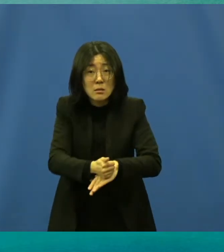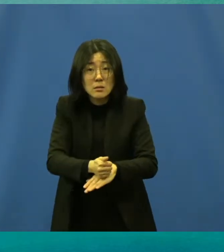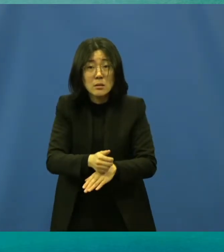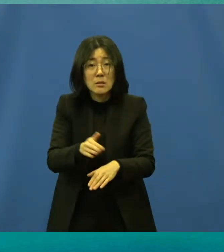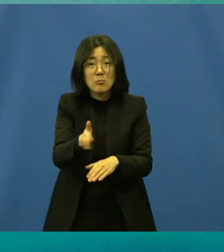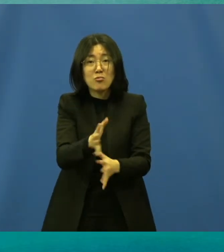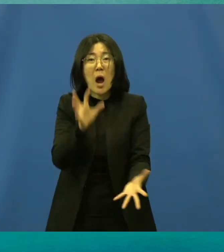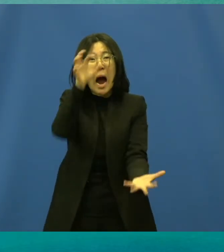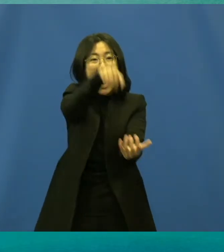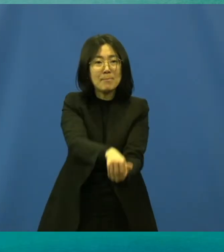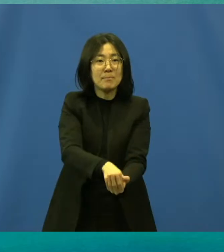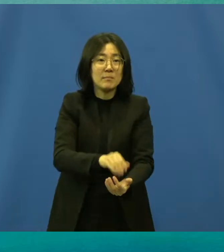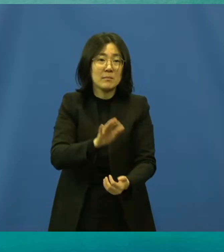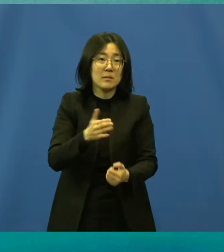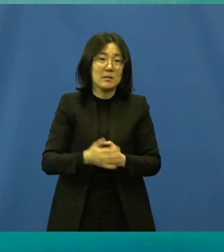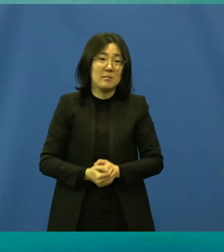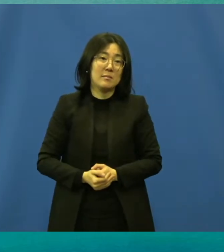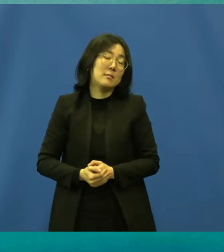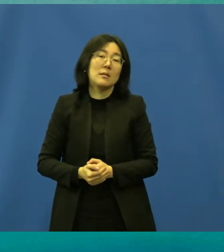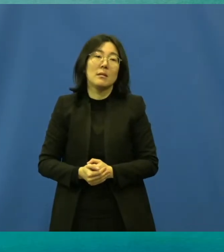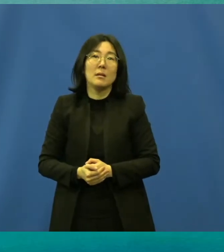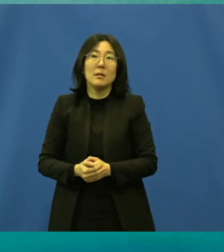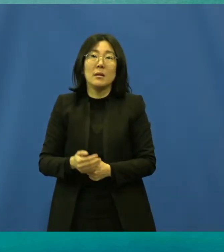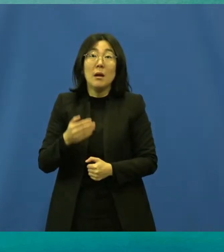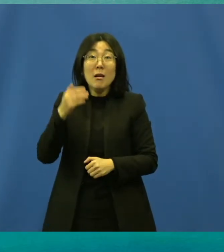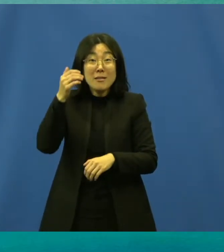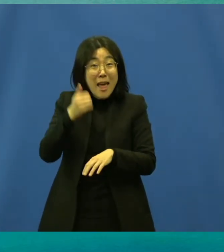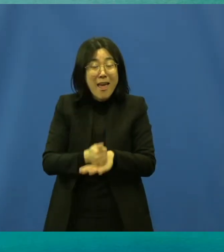어떤 사람은 궁지에 몰려도 기도 안 합니다.